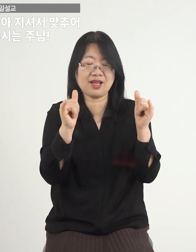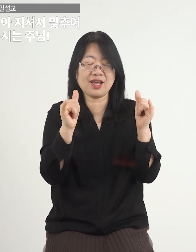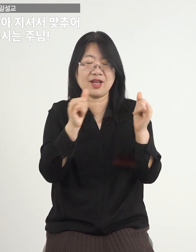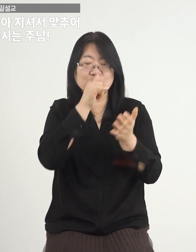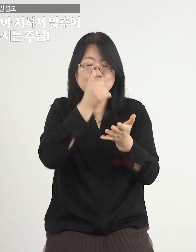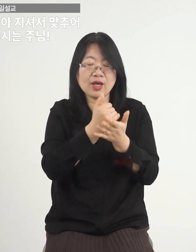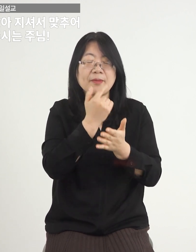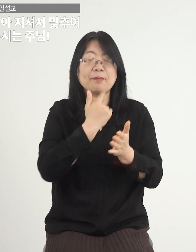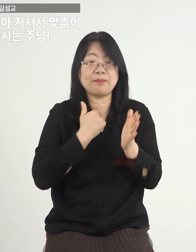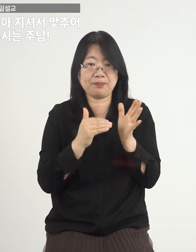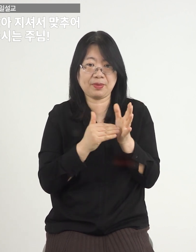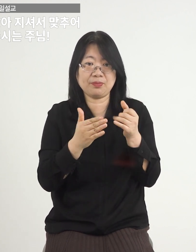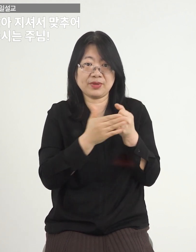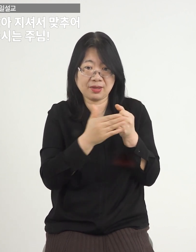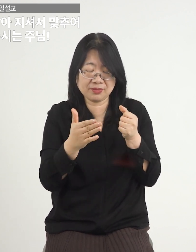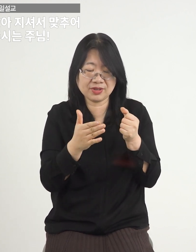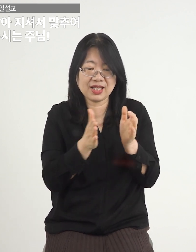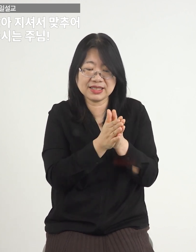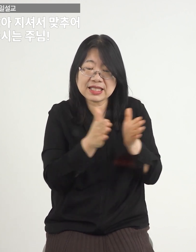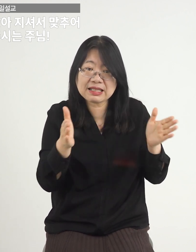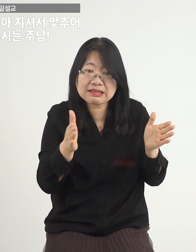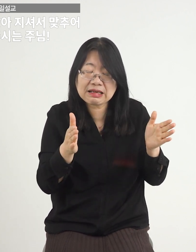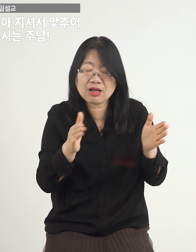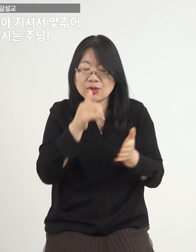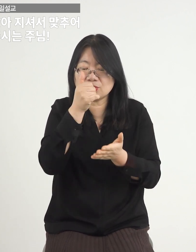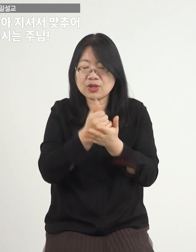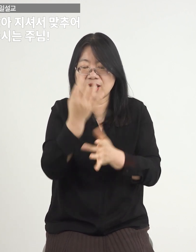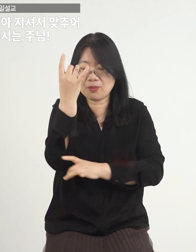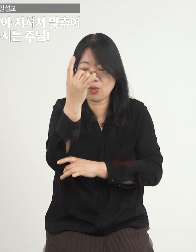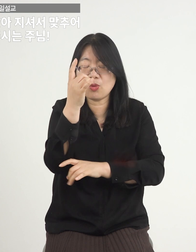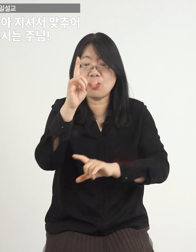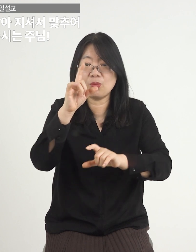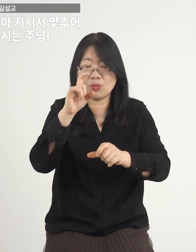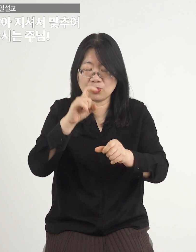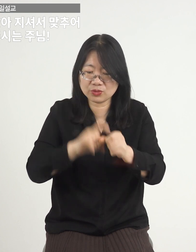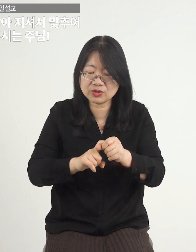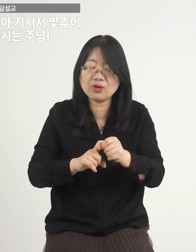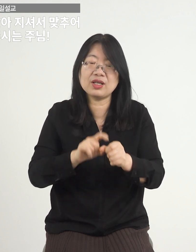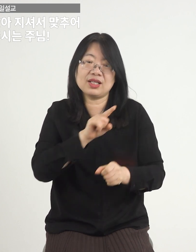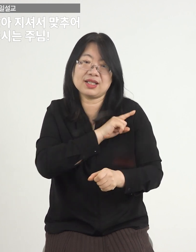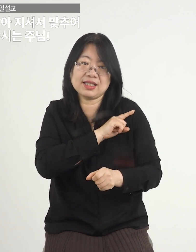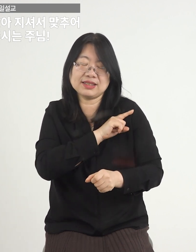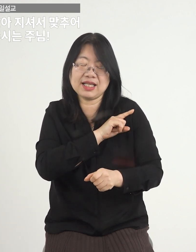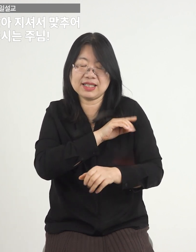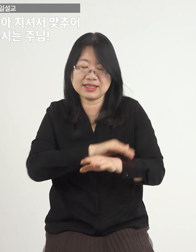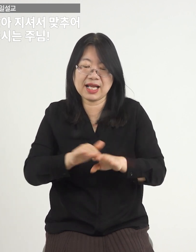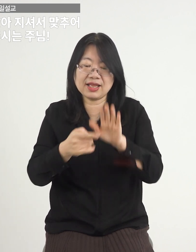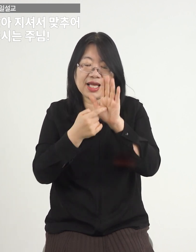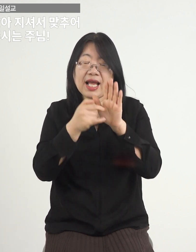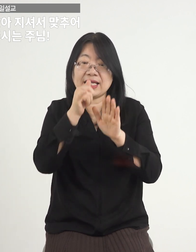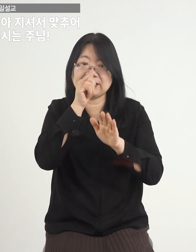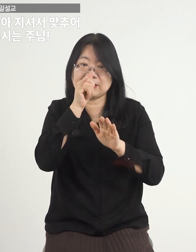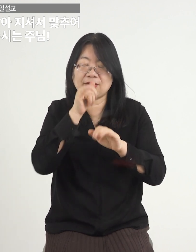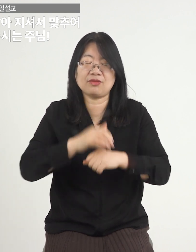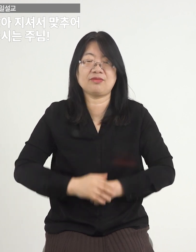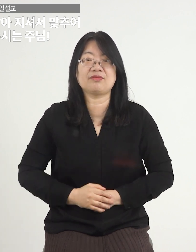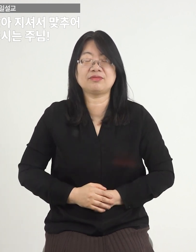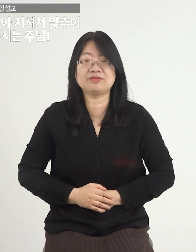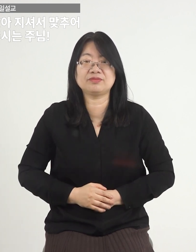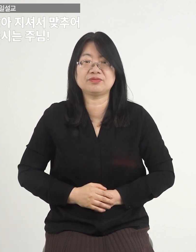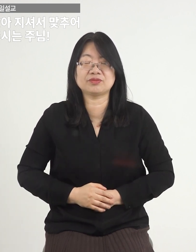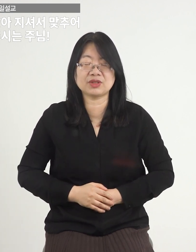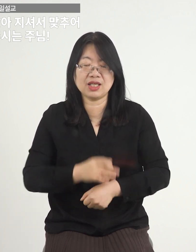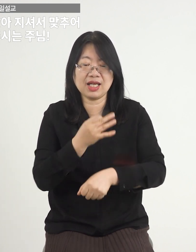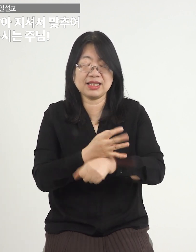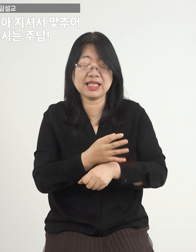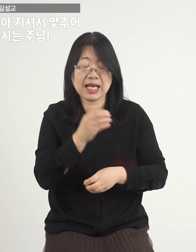타락으로 시작된 죄의 본질을 가장 잘 드러내고 있는 본문이에요.